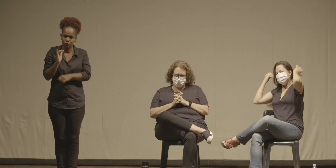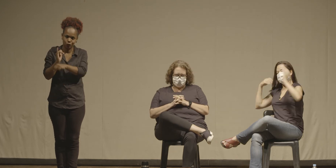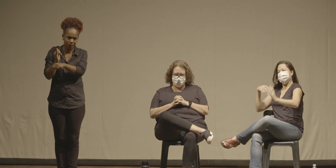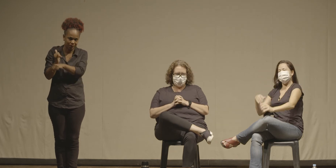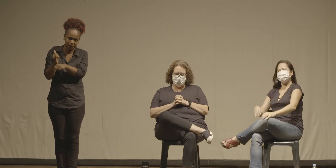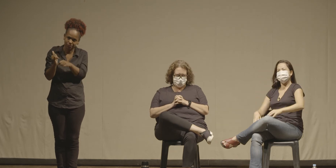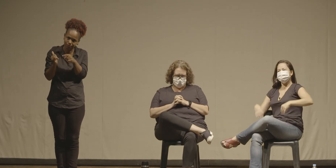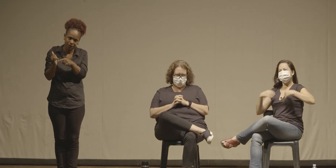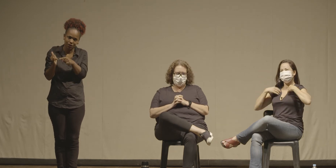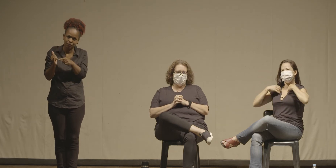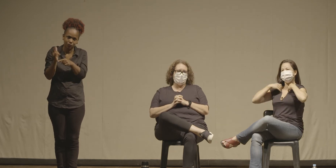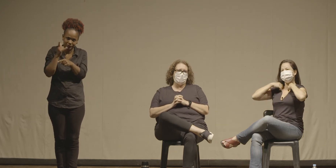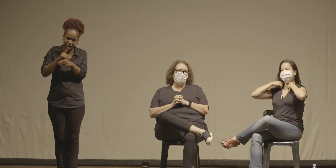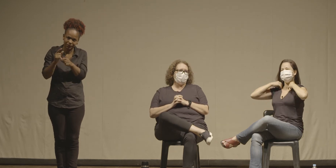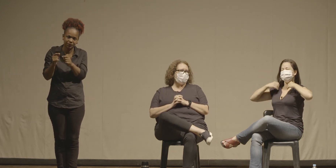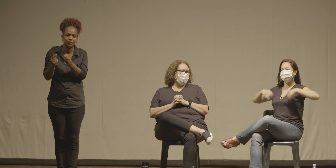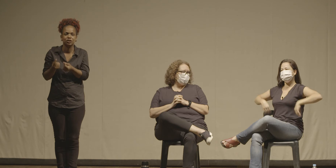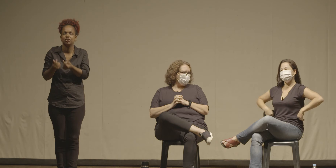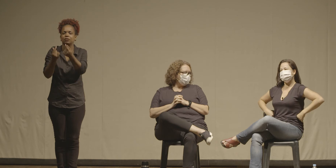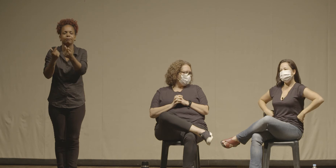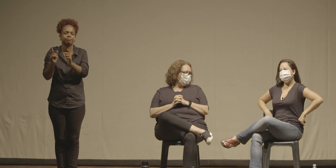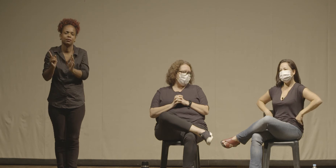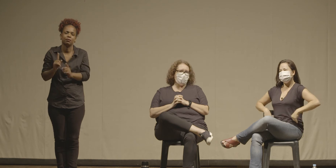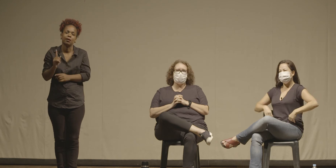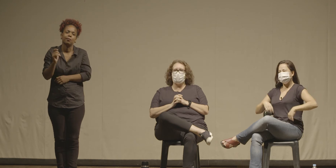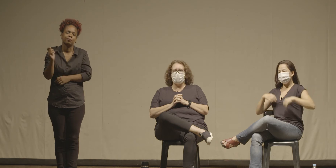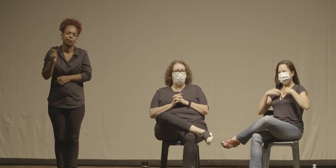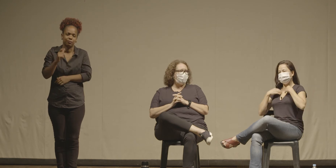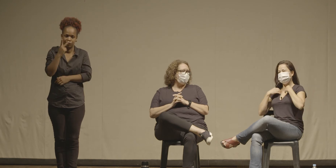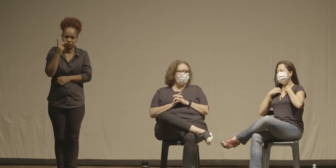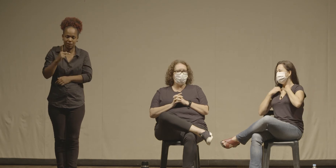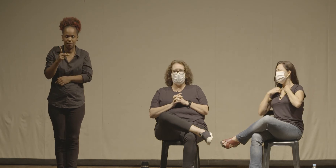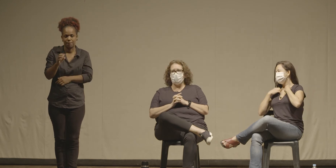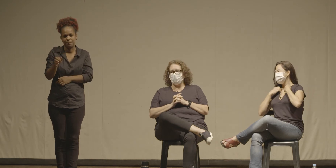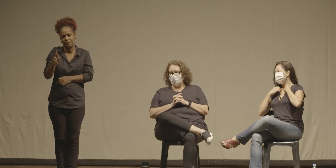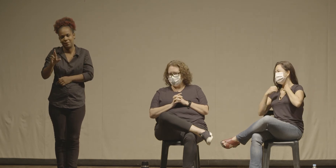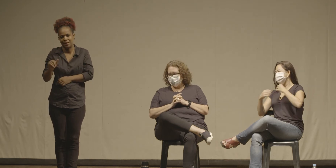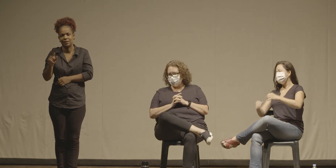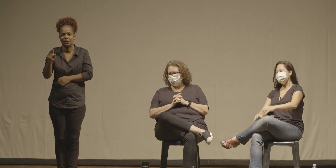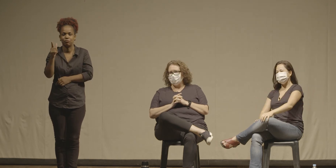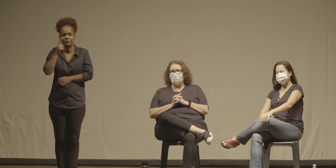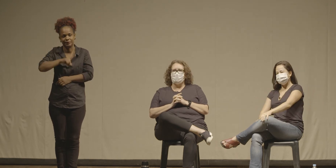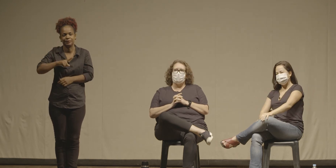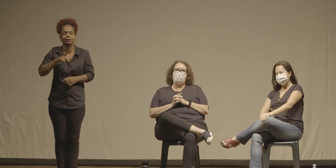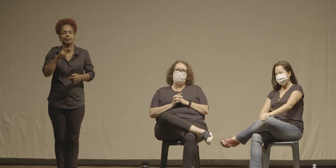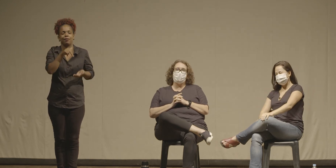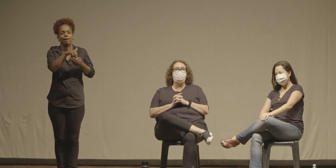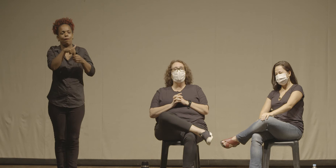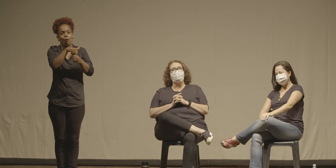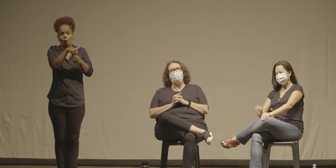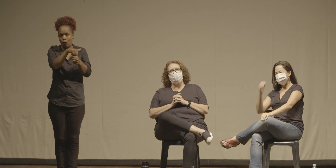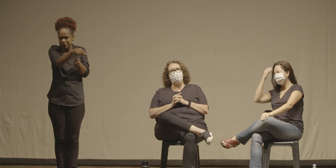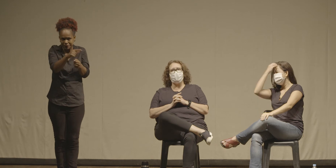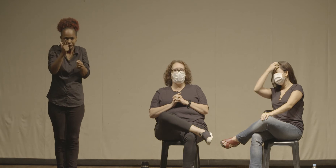que você vai fazer dinheiro. Você pode até ser uma Petra, né, e ir para o Oscar, o